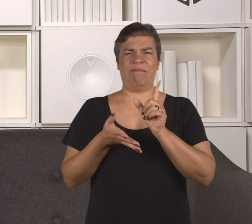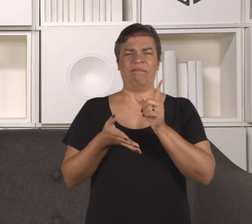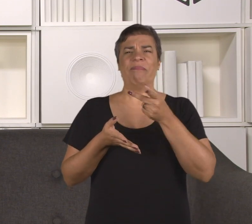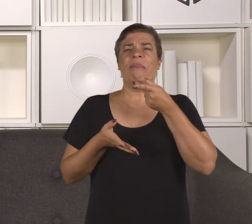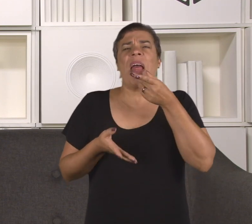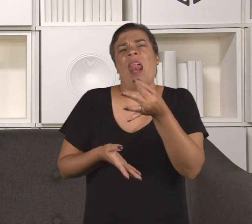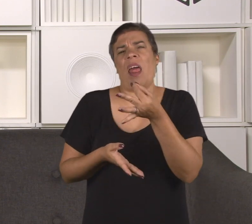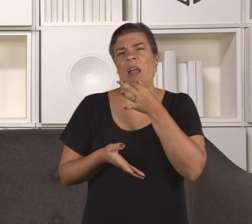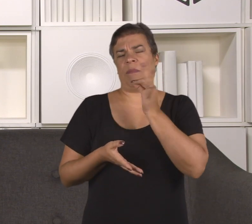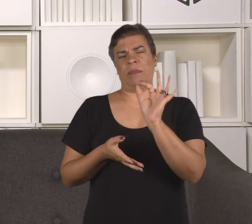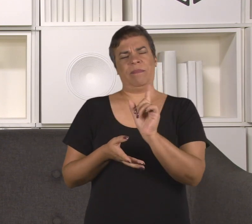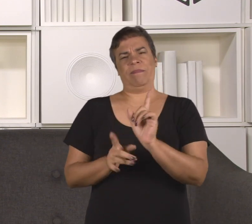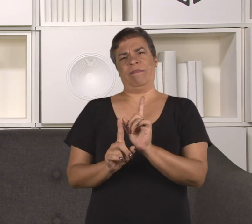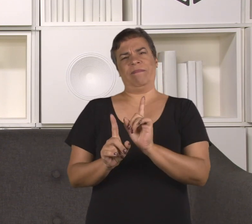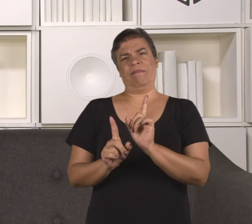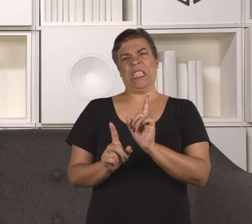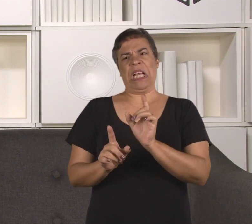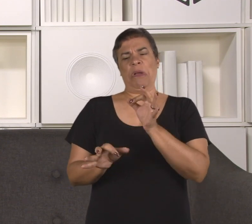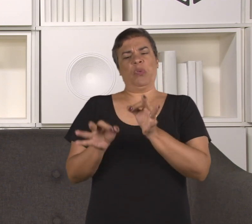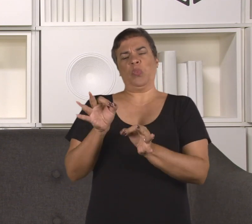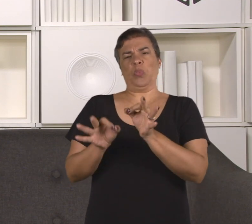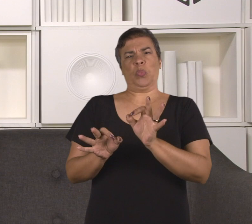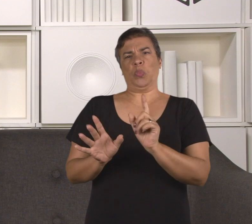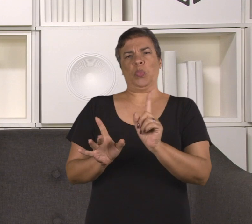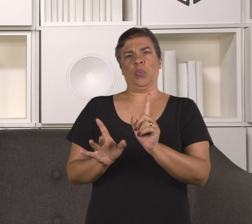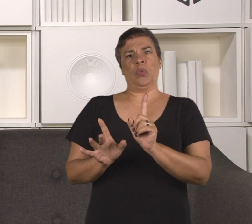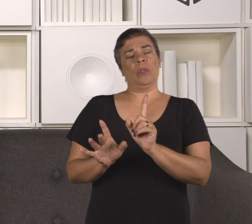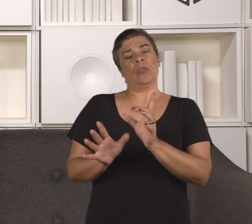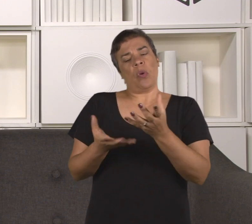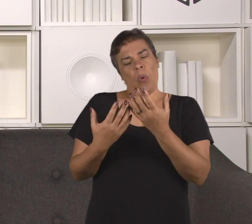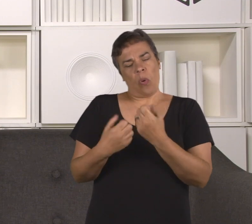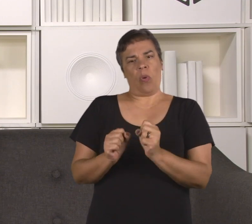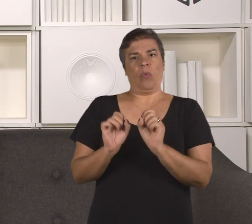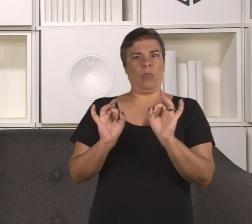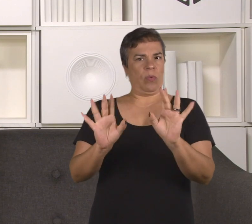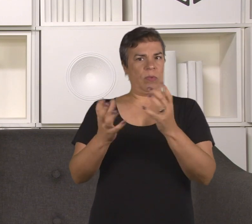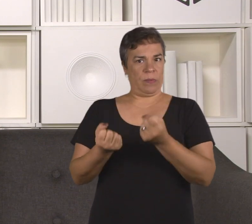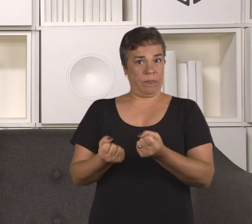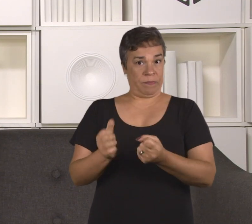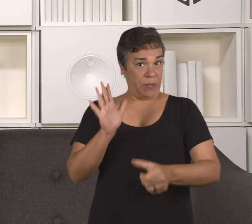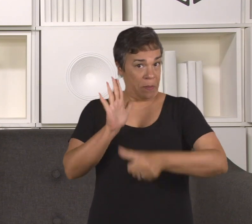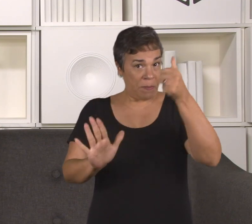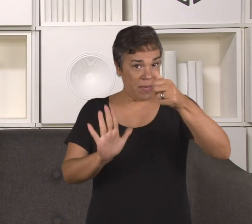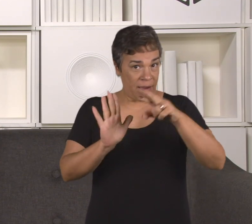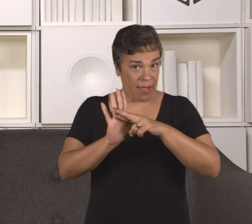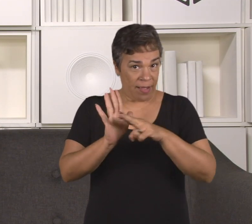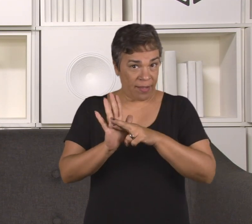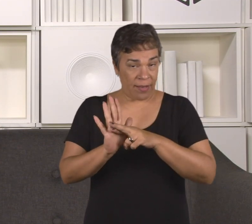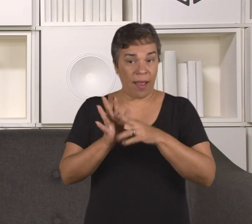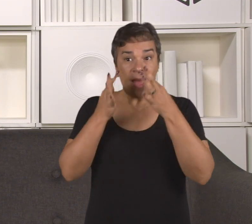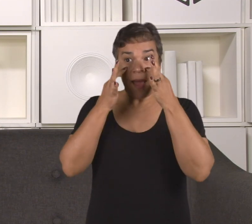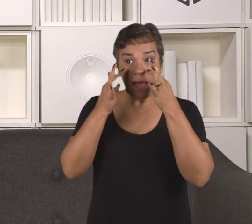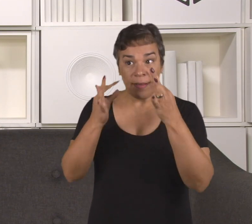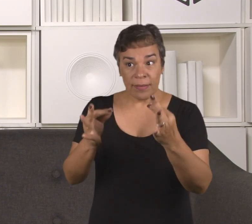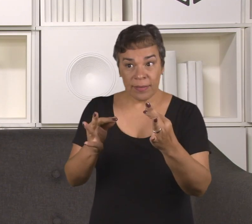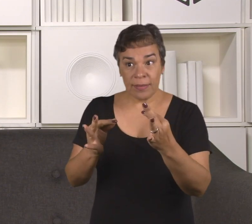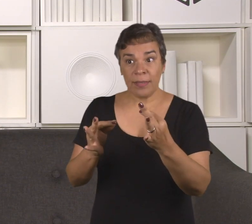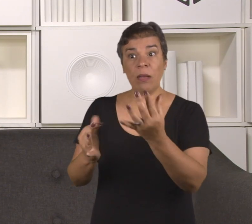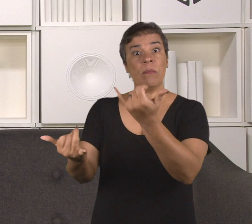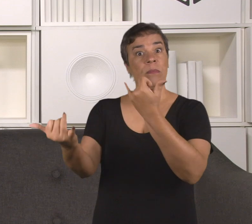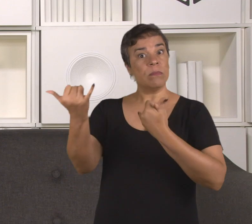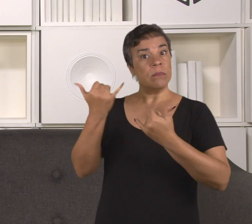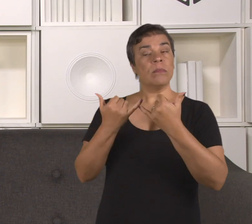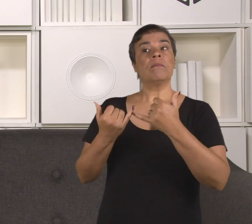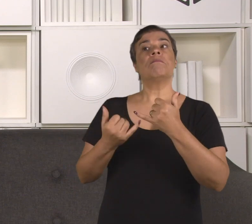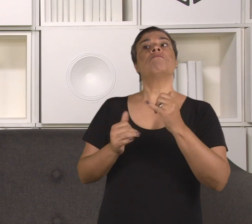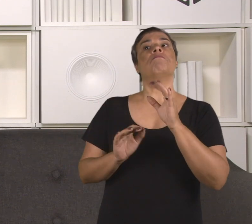julgue, simplesmente acolha. Primeira regra, escutar sem interromper. A segunda